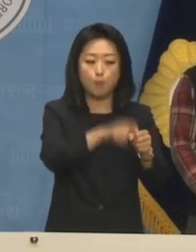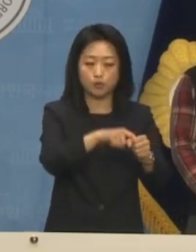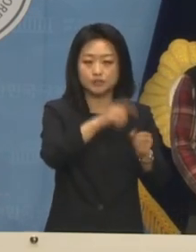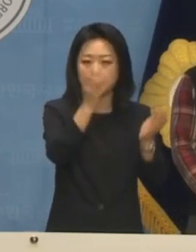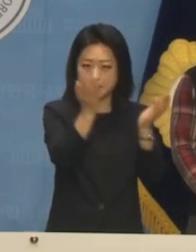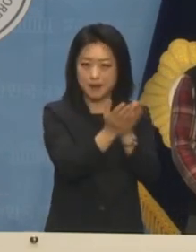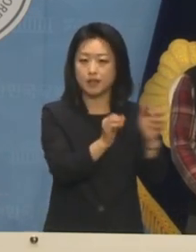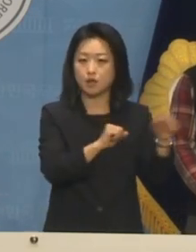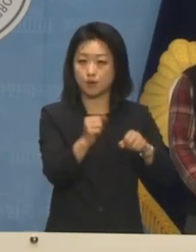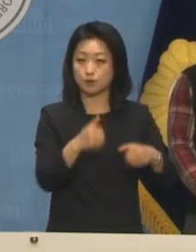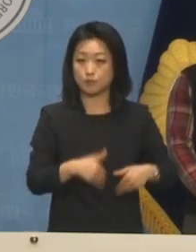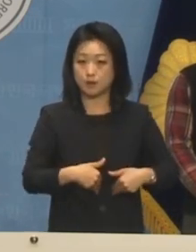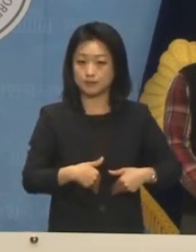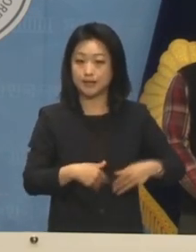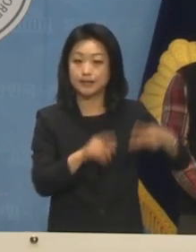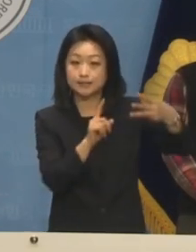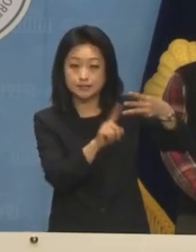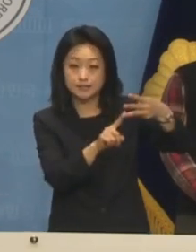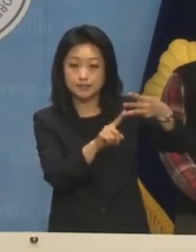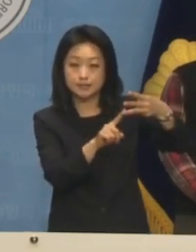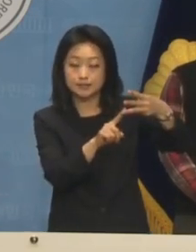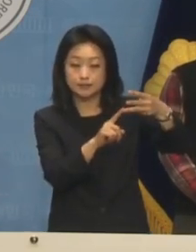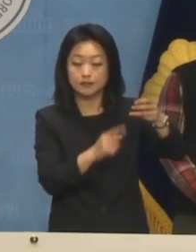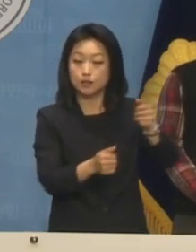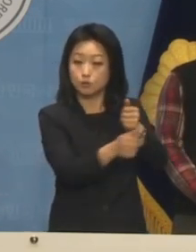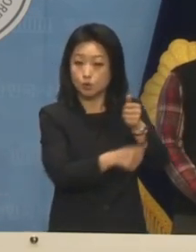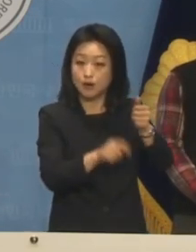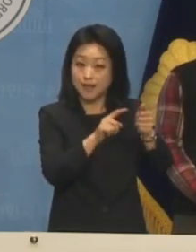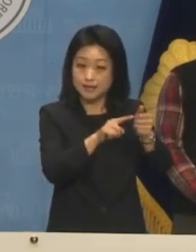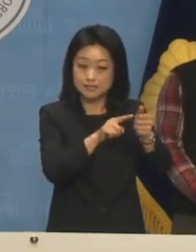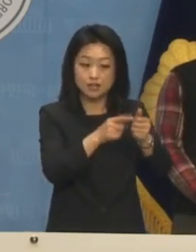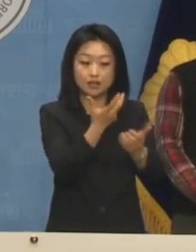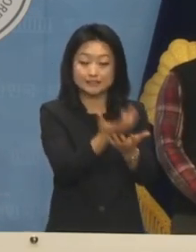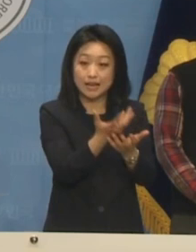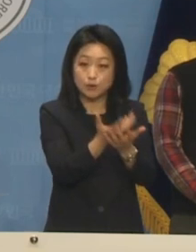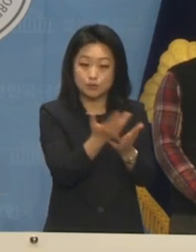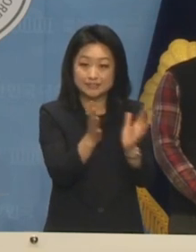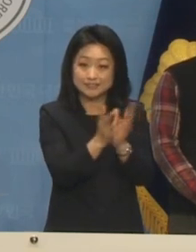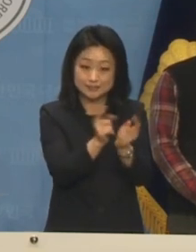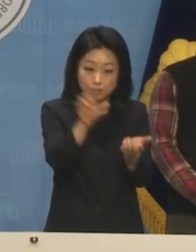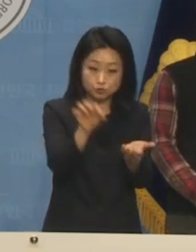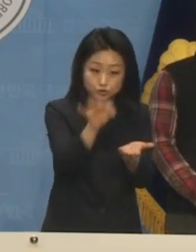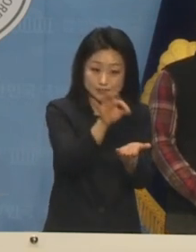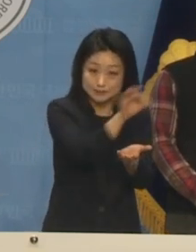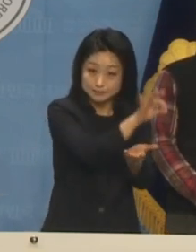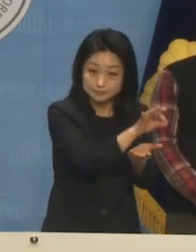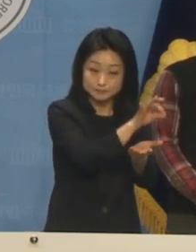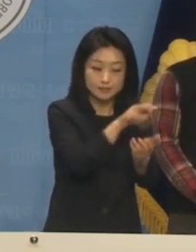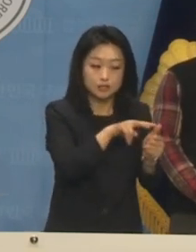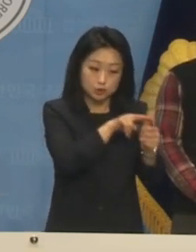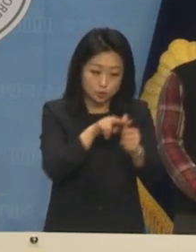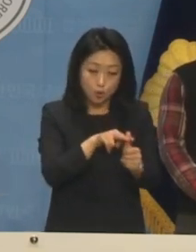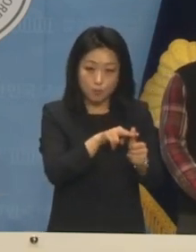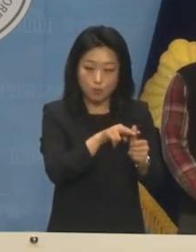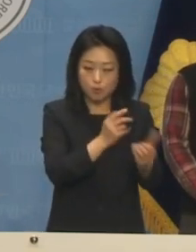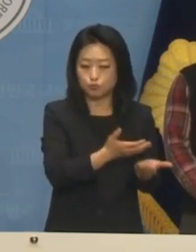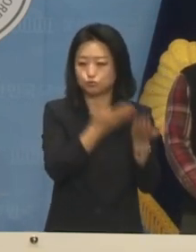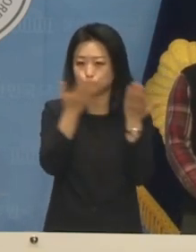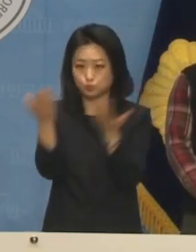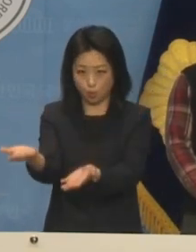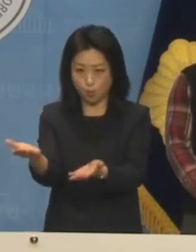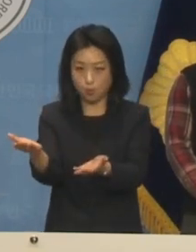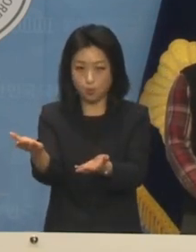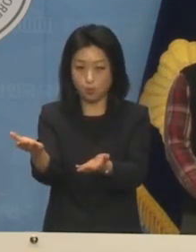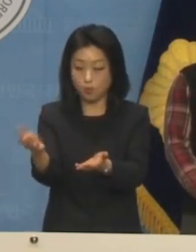합니다. 셋째, 노동위원회가 직접 수집한 자료는 분쟁 당사자에게도 공유하여 검증을